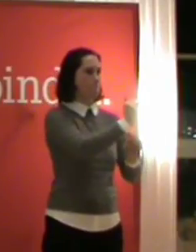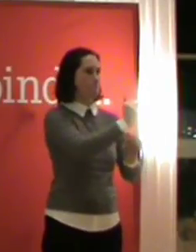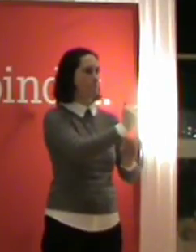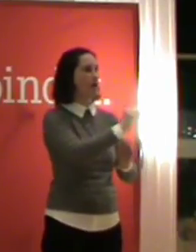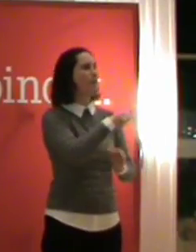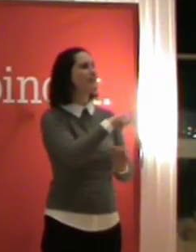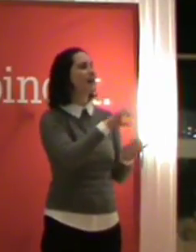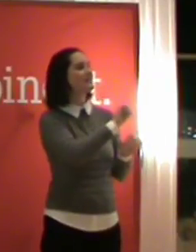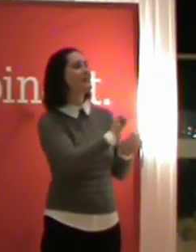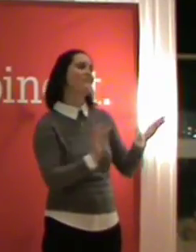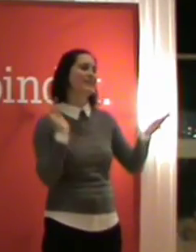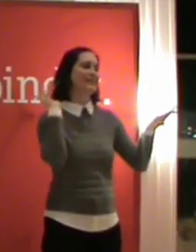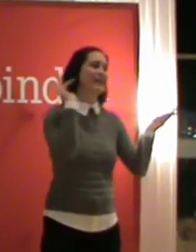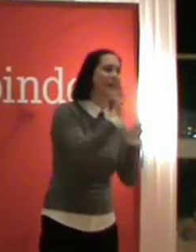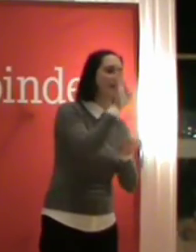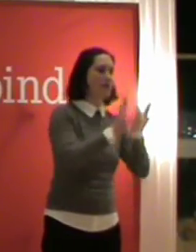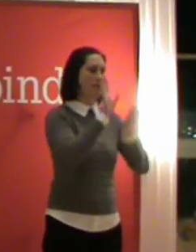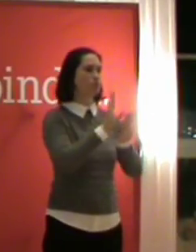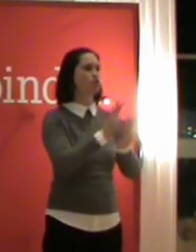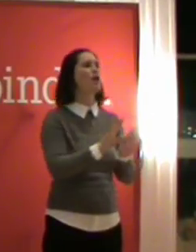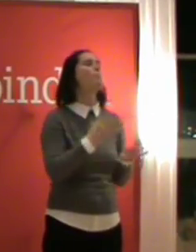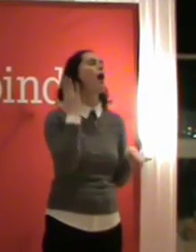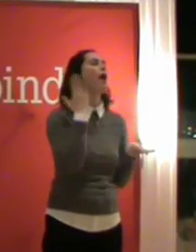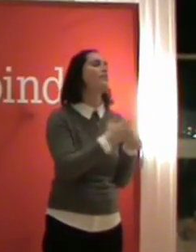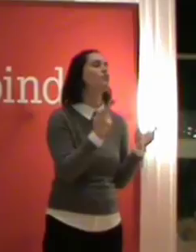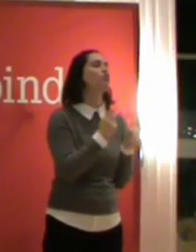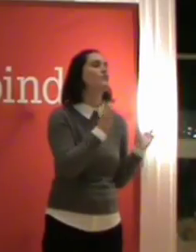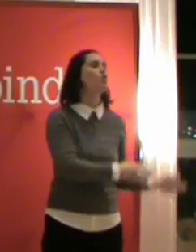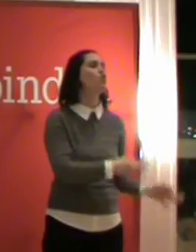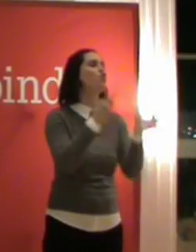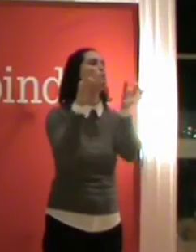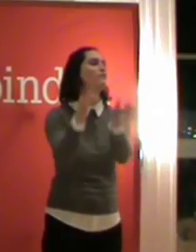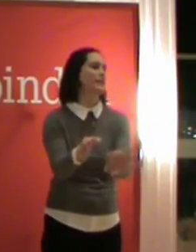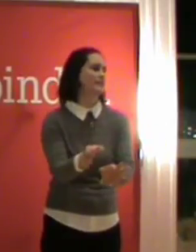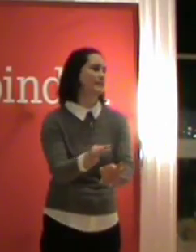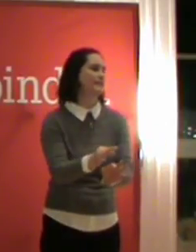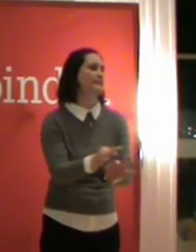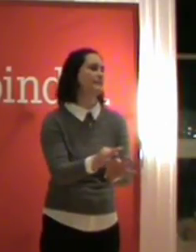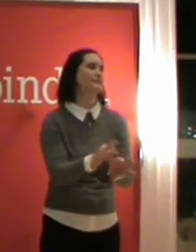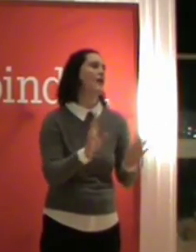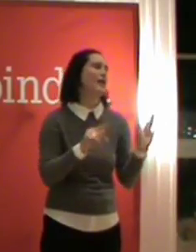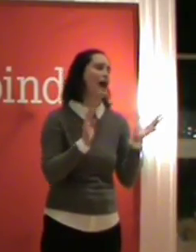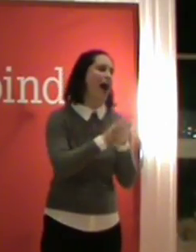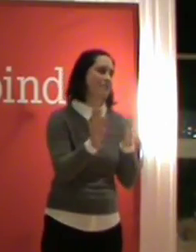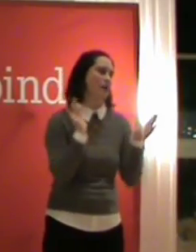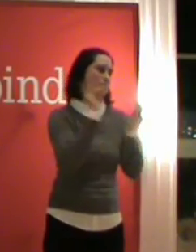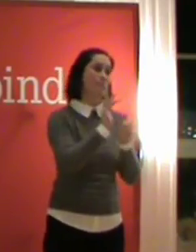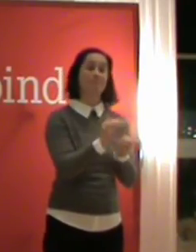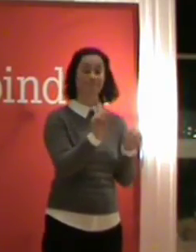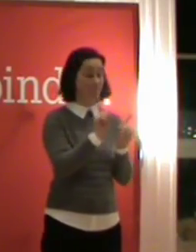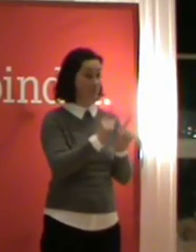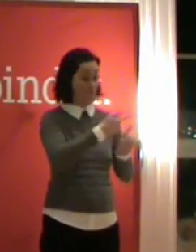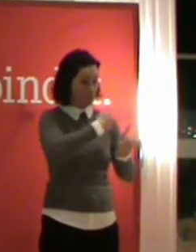ihr stimmt gegen die Diätenerhöhung, am Ende kriegt ihr das überwiesen. Naja, das ist ja leicht dagegen zu sein. Nein, wir haben als Fraktion